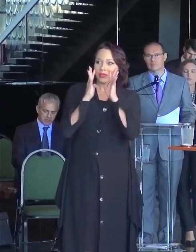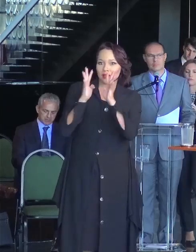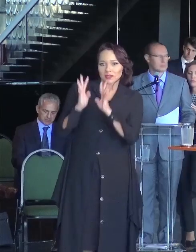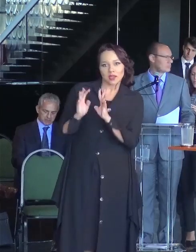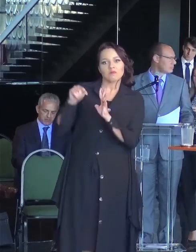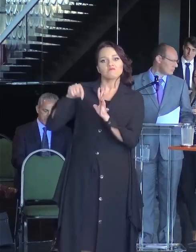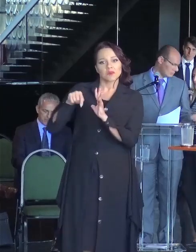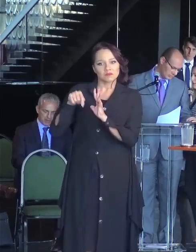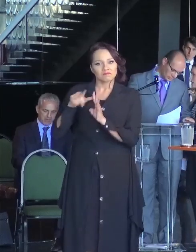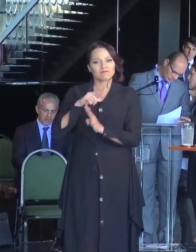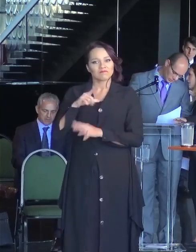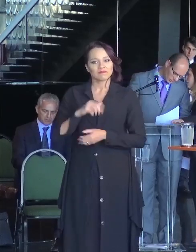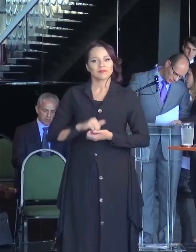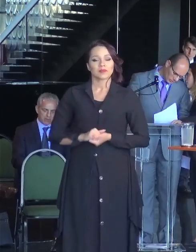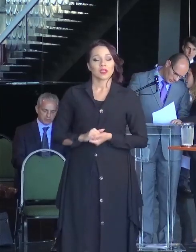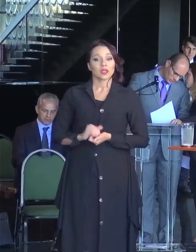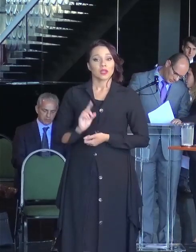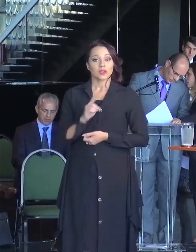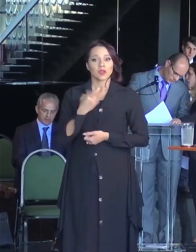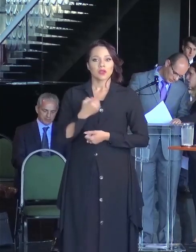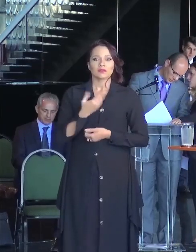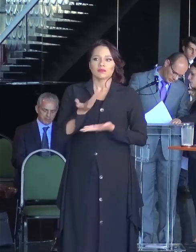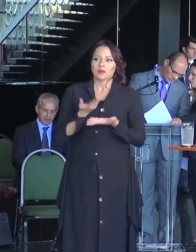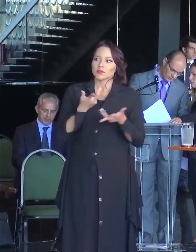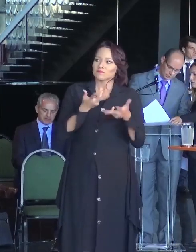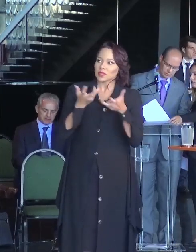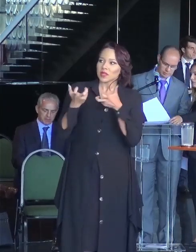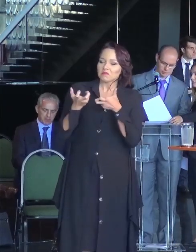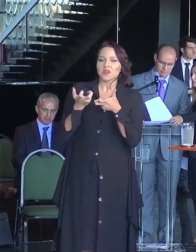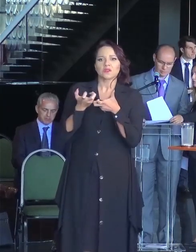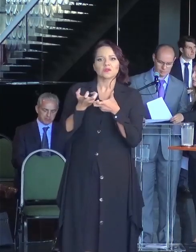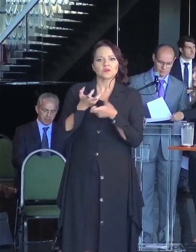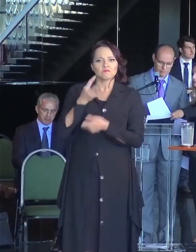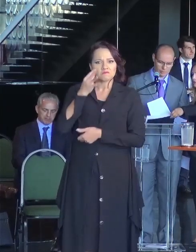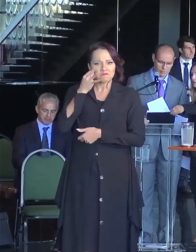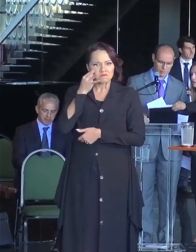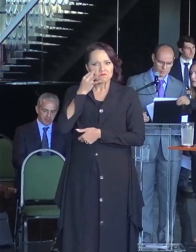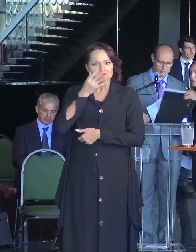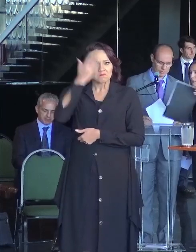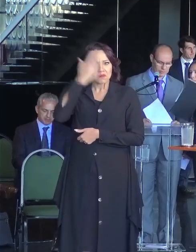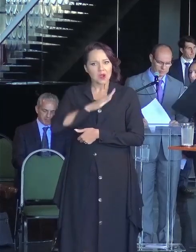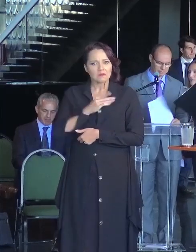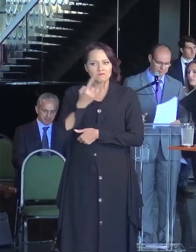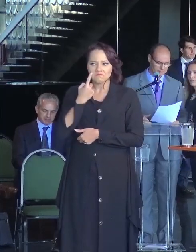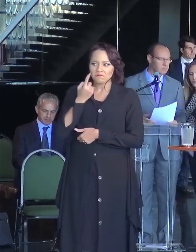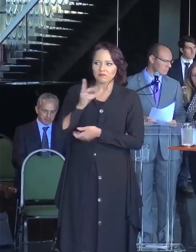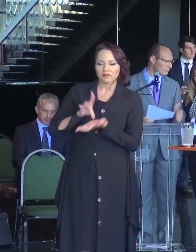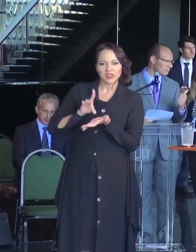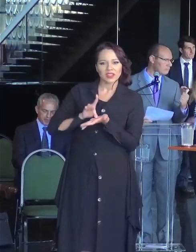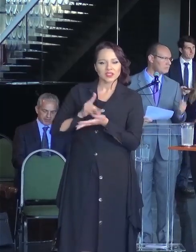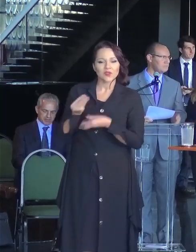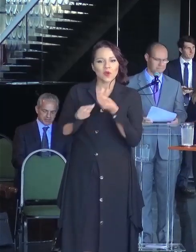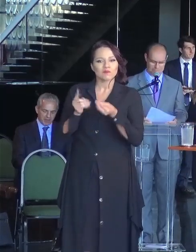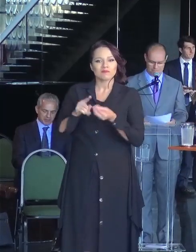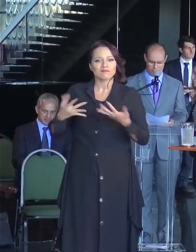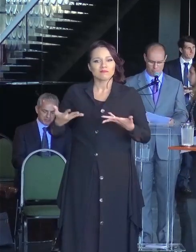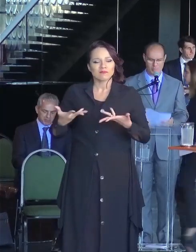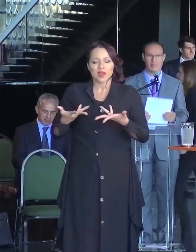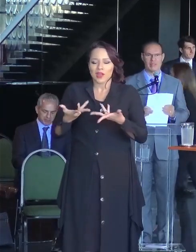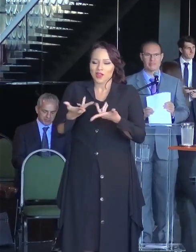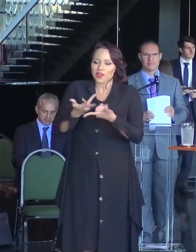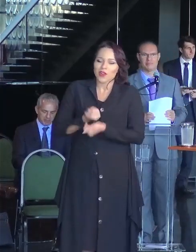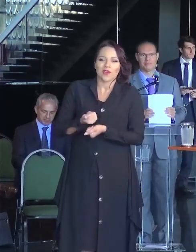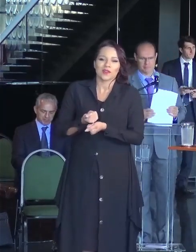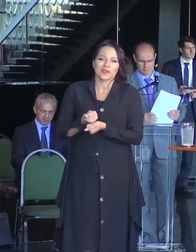à nossa causa. E nós estamos assistindo e sendo testemunhas vivas e oculares do quão melhor ficou,